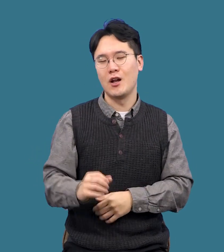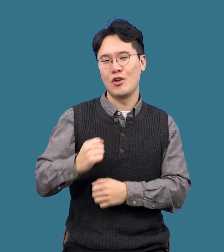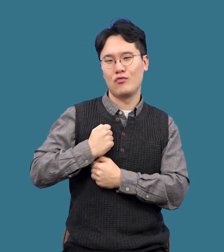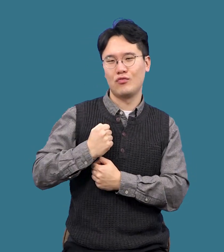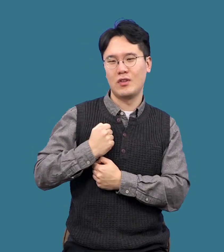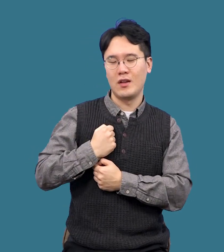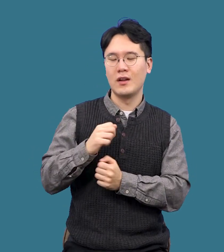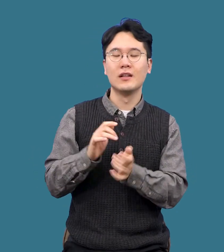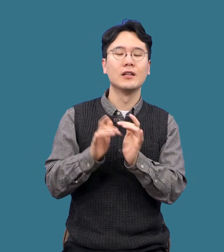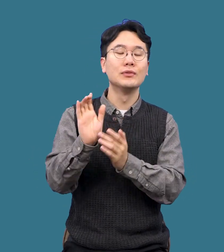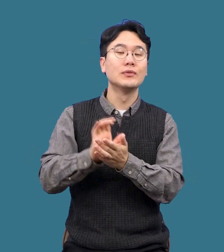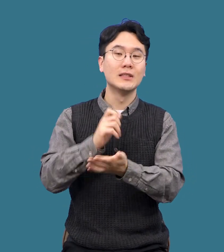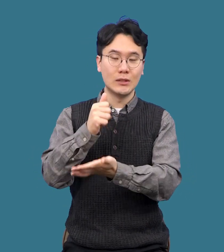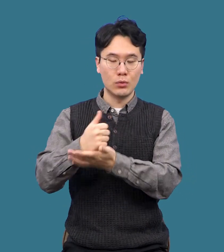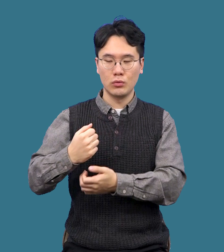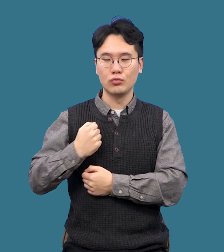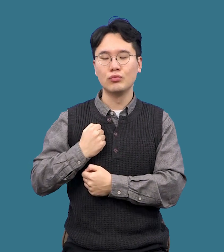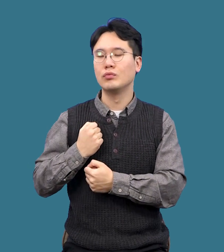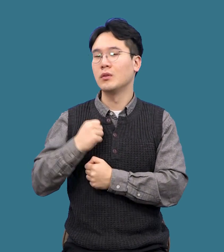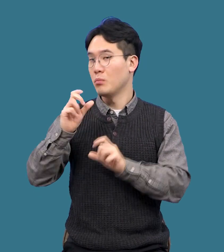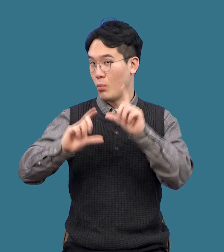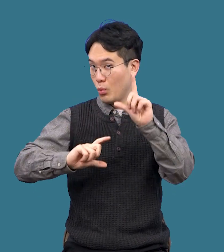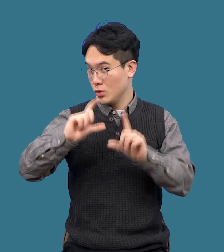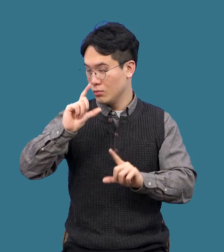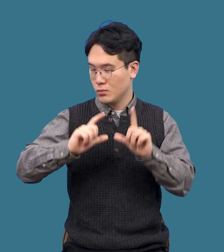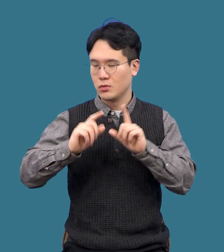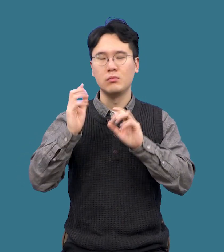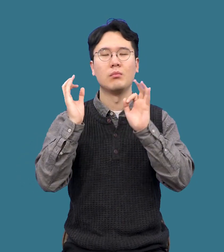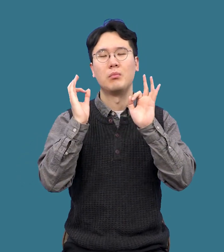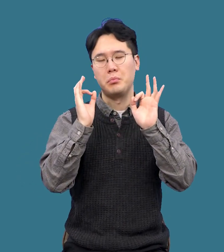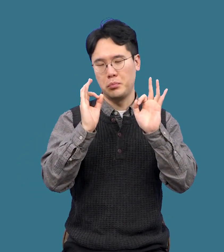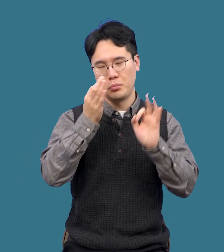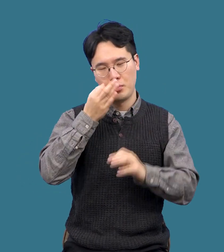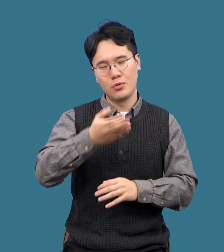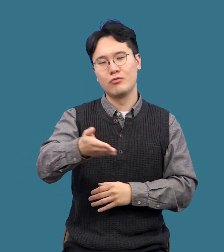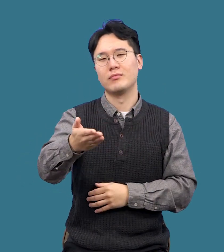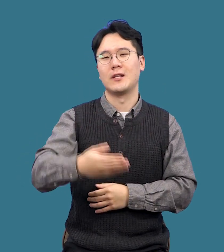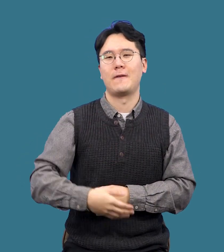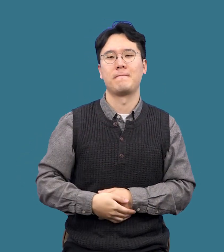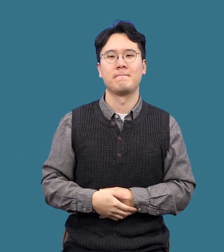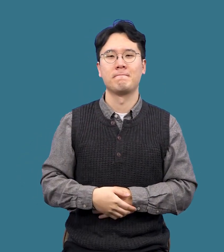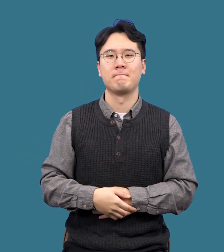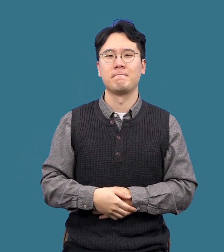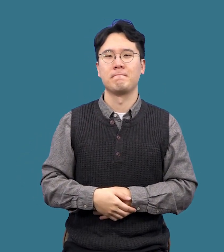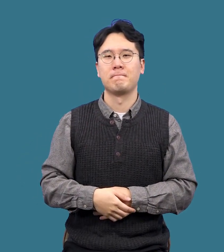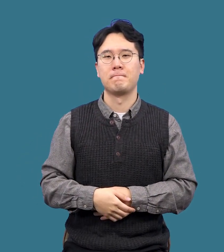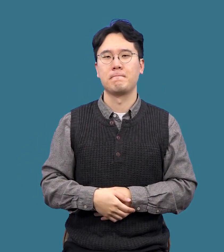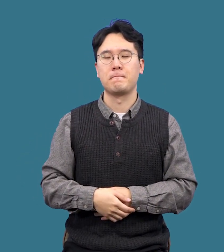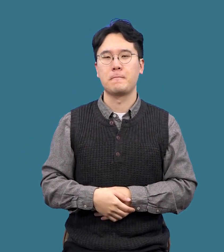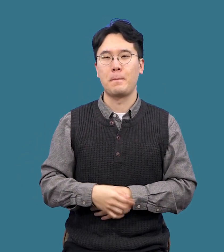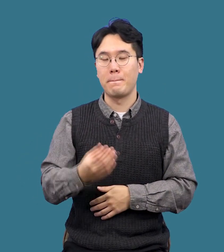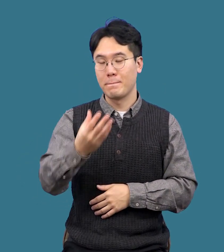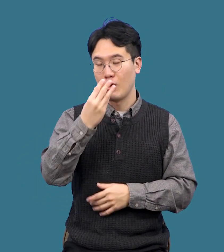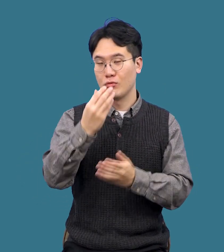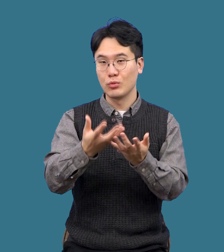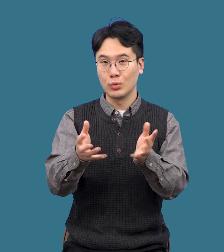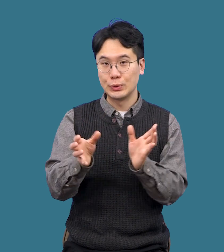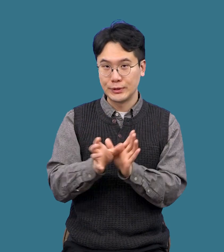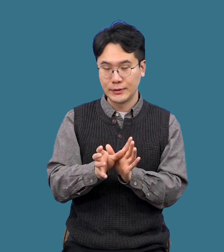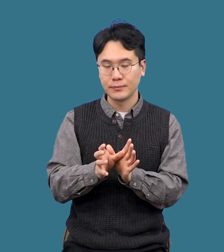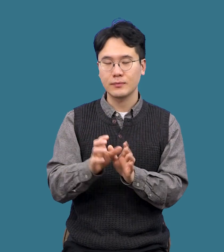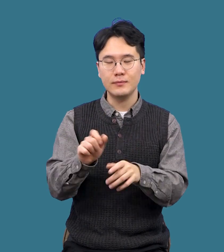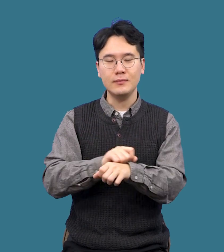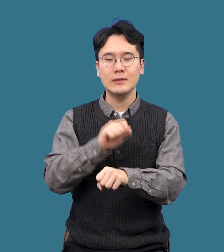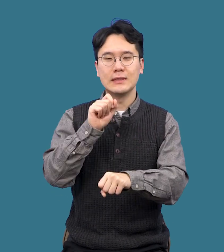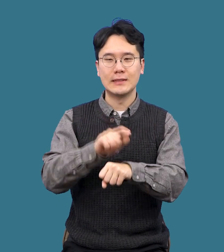그리스도의 군대의 모습을 우리에게 보여주고 있지 않습니까? 자, 이 거룩한 공동체의 또